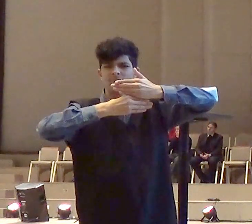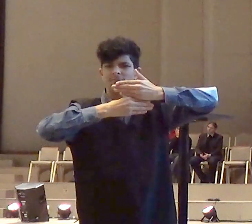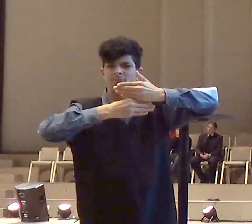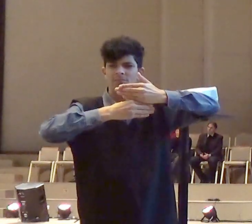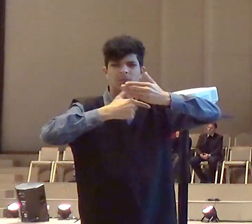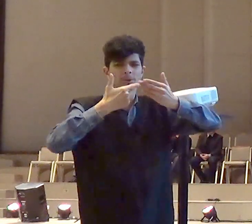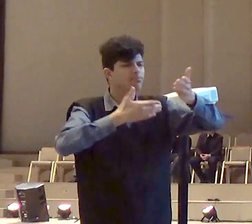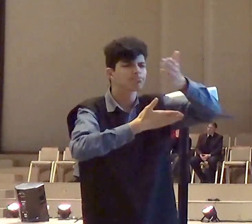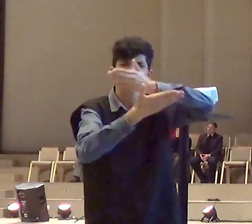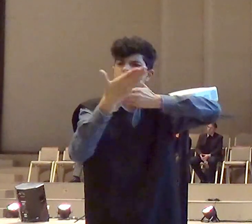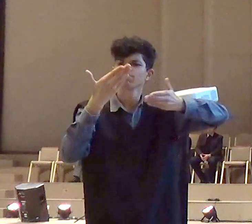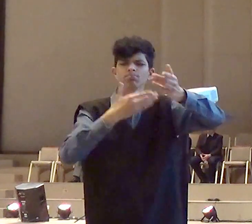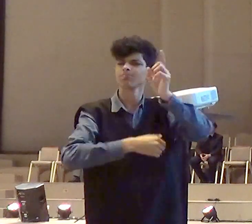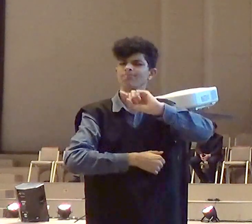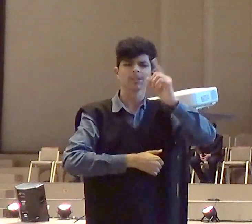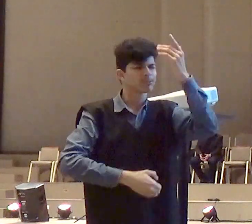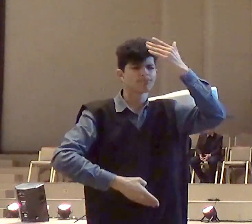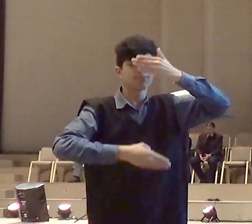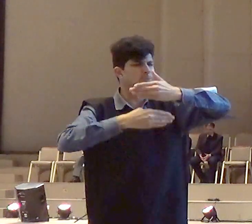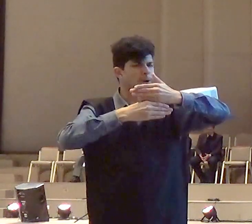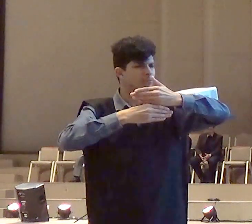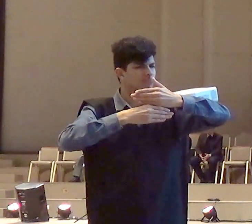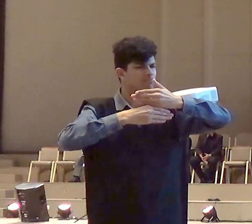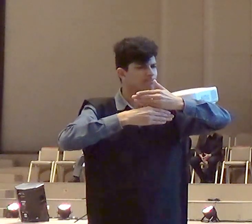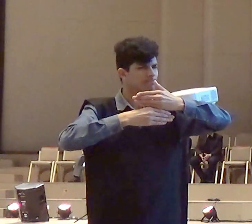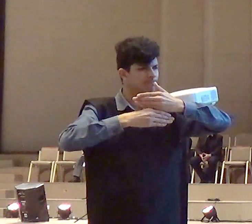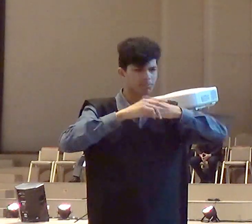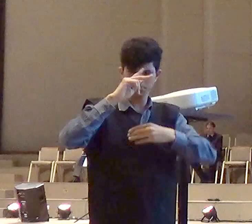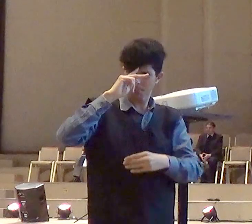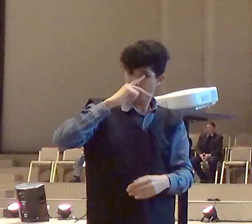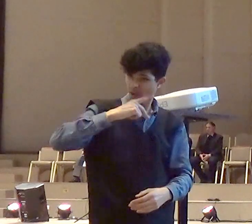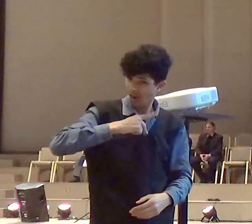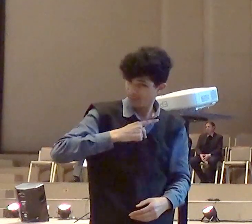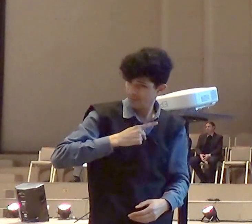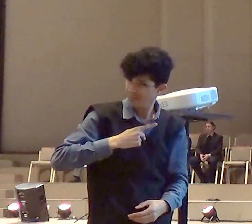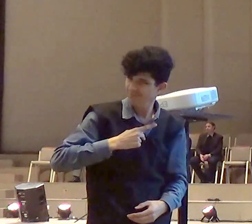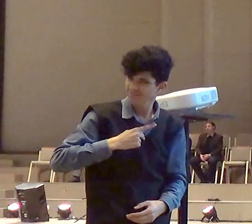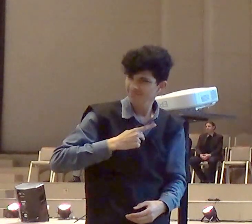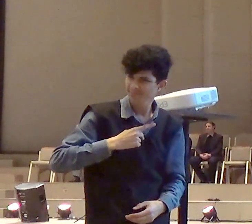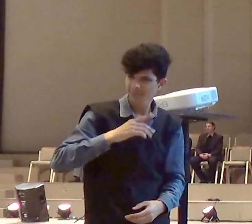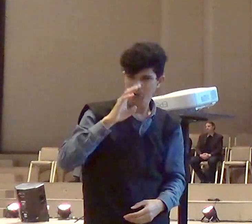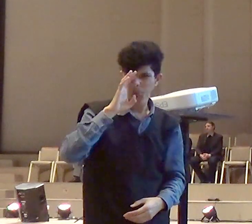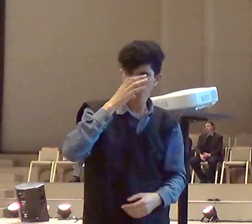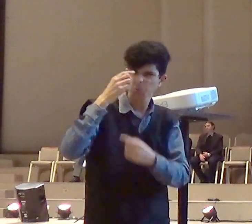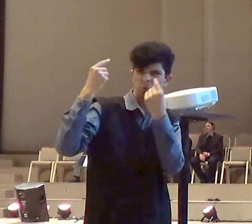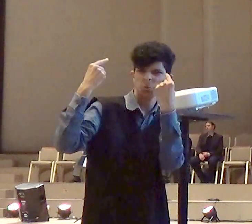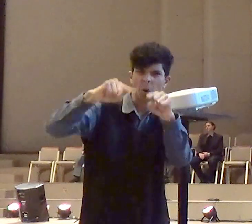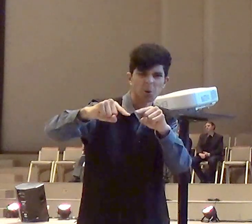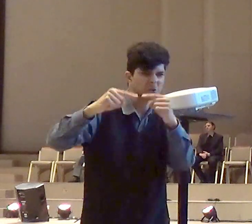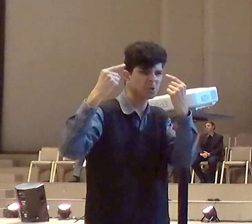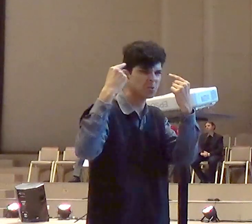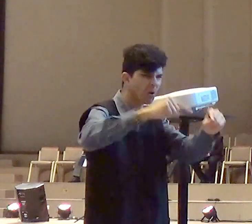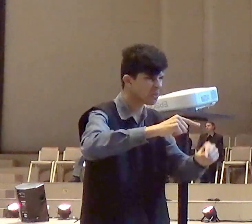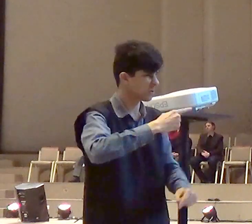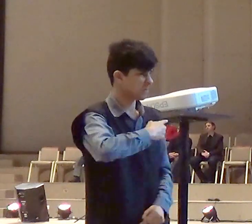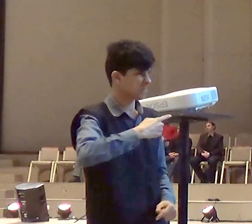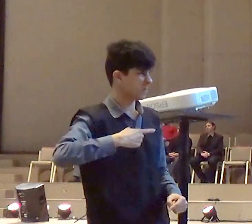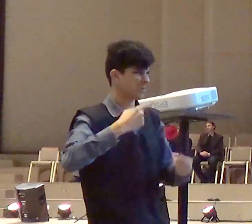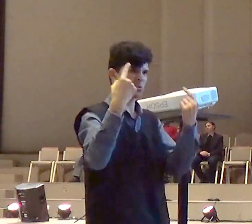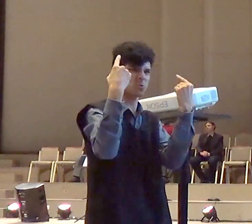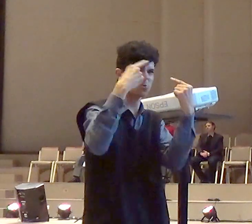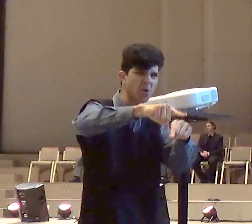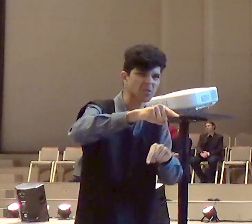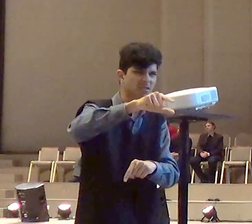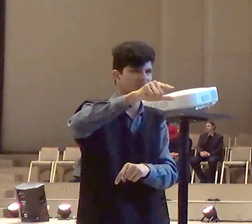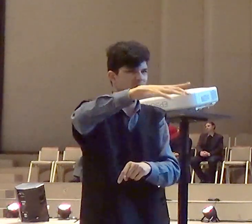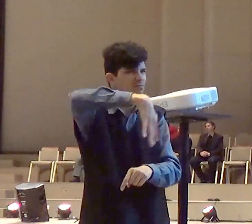está em rebeldia às vezes com Deus a gente às vezes consegue ter rebeldia com toda forma de autoridade sobre